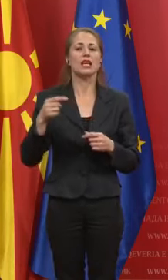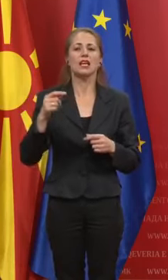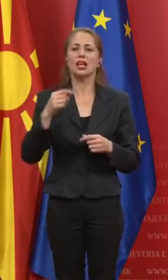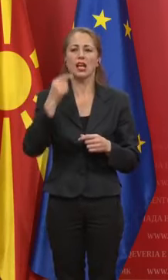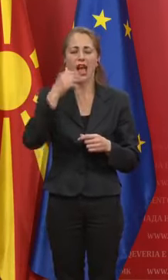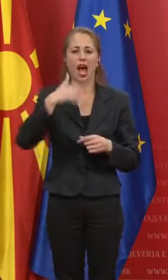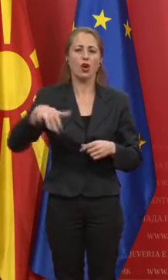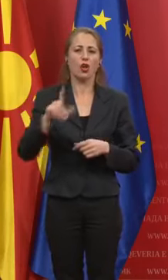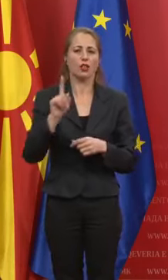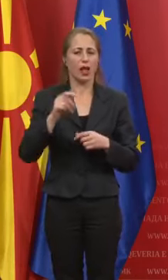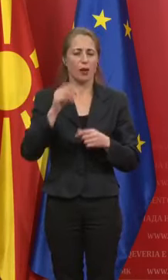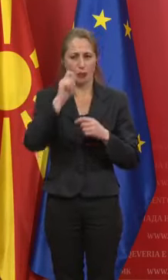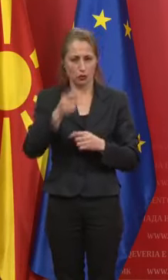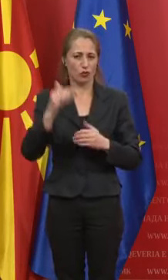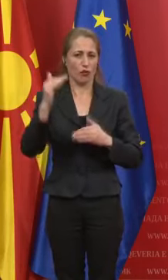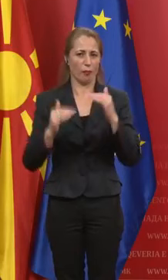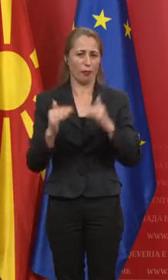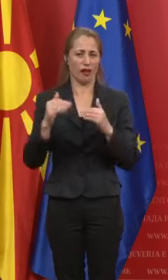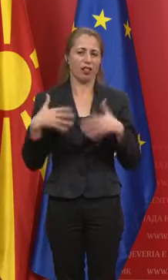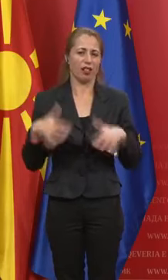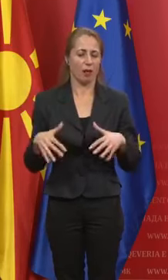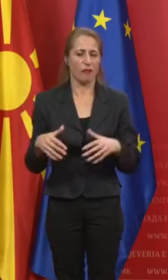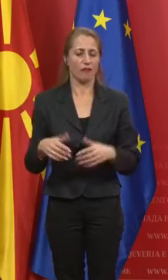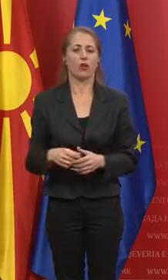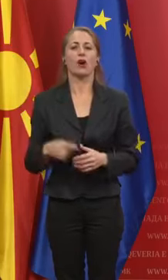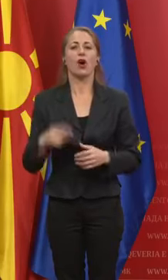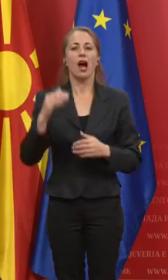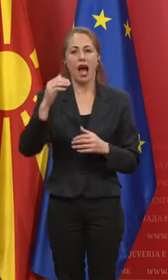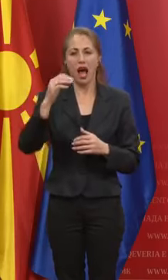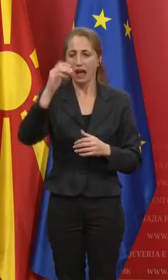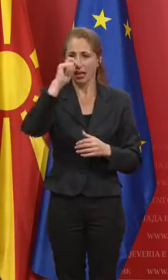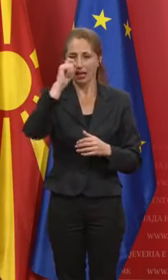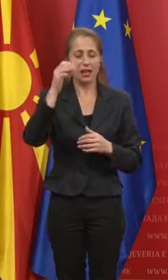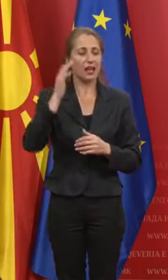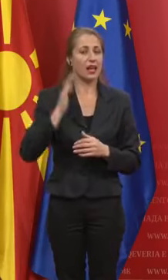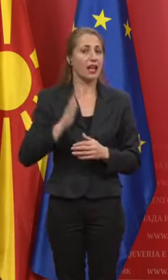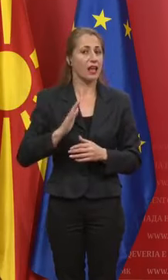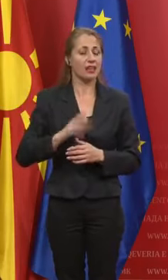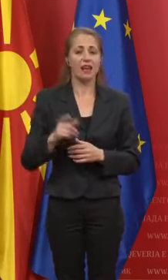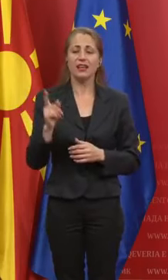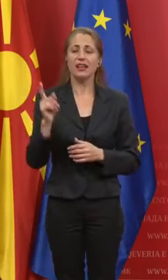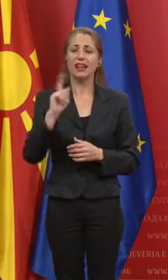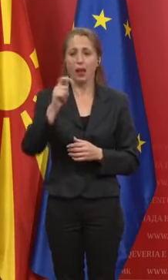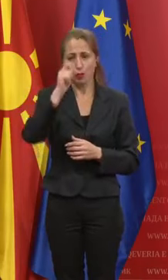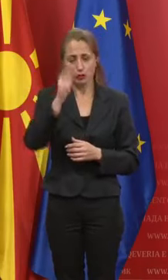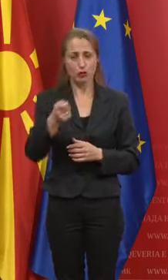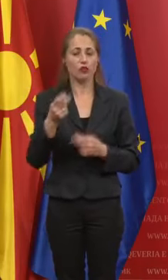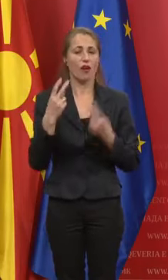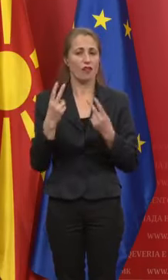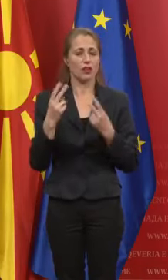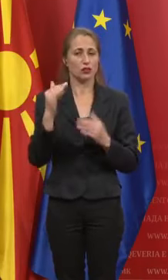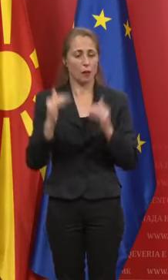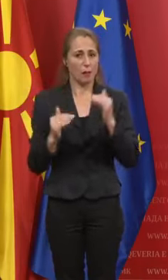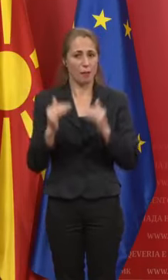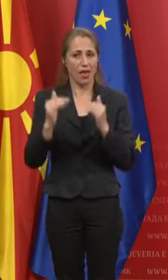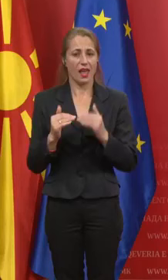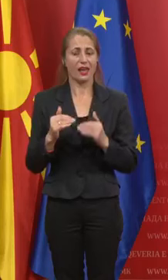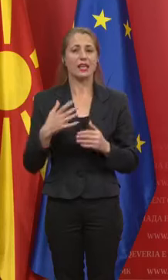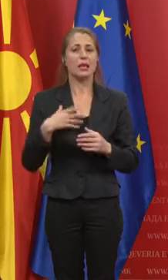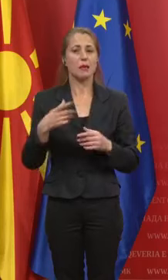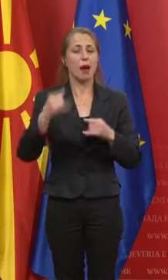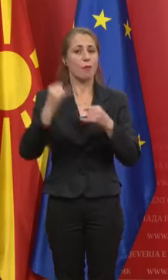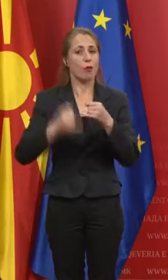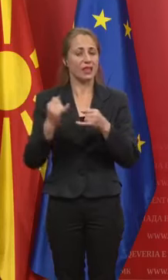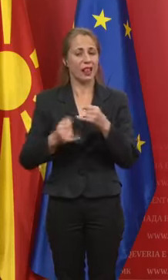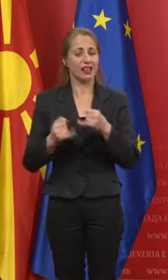опуштање на граѓаните. Очигледно дека граѓаните заборавија на важноста за почитување на мерките и последиците кои